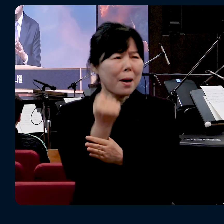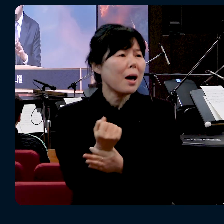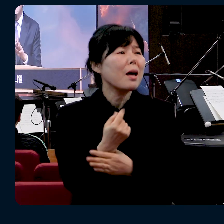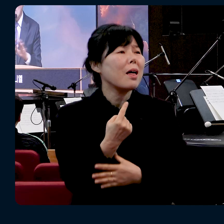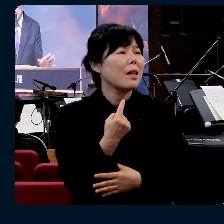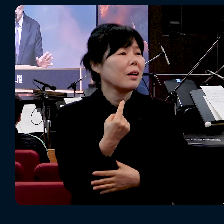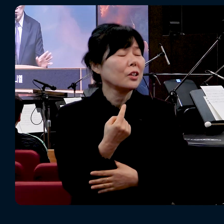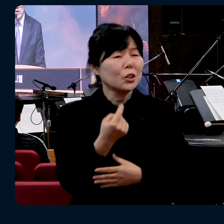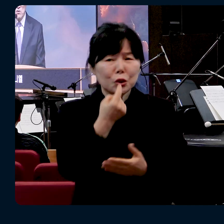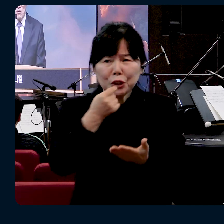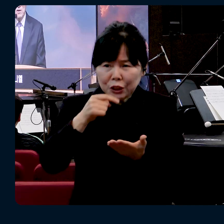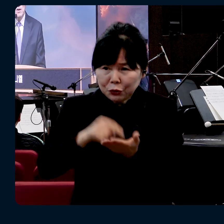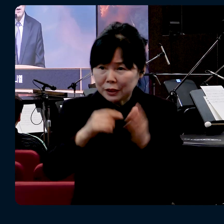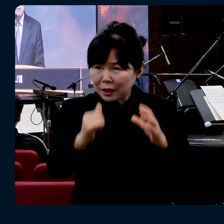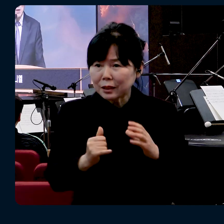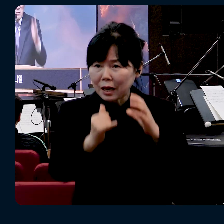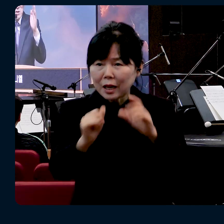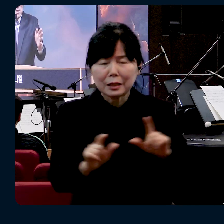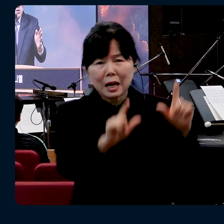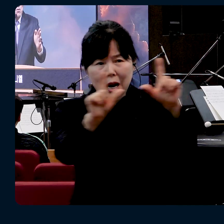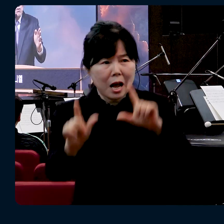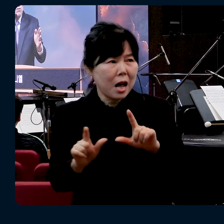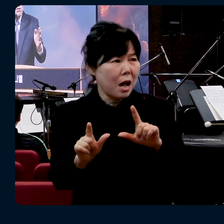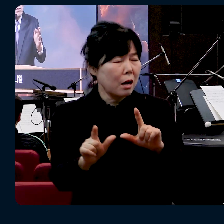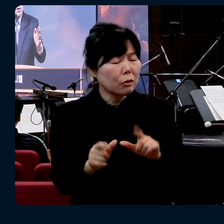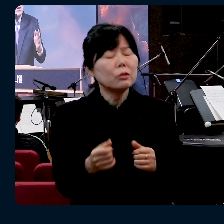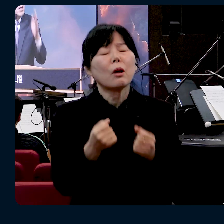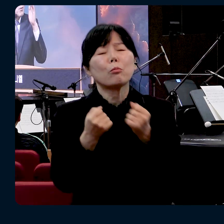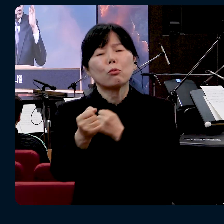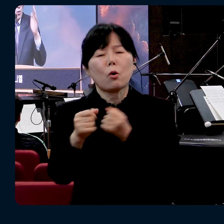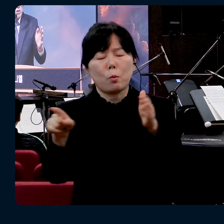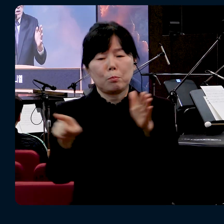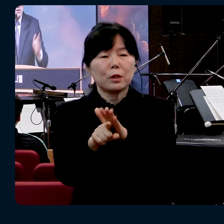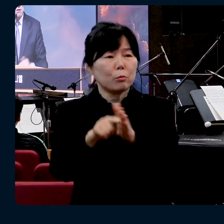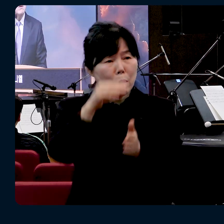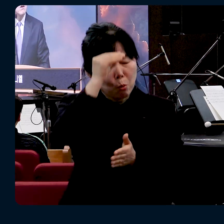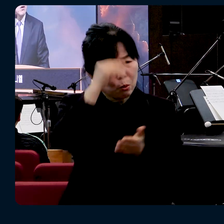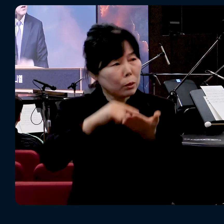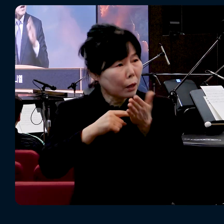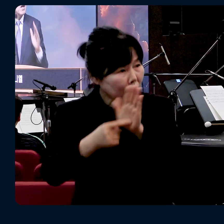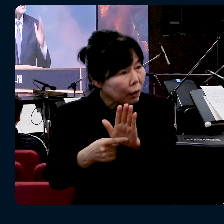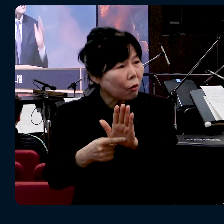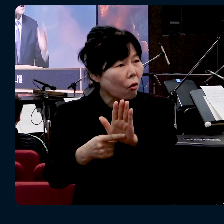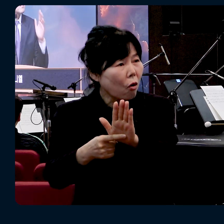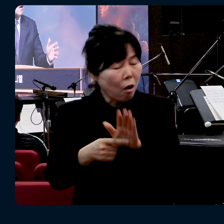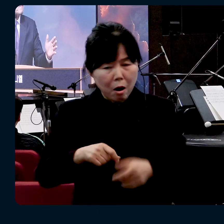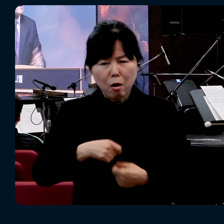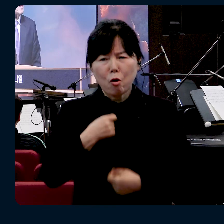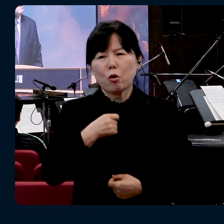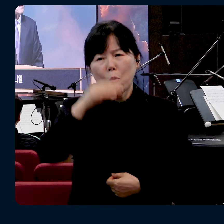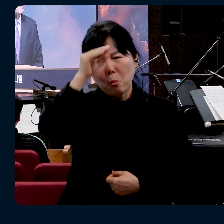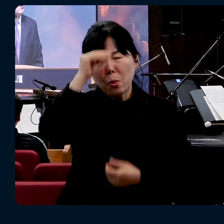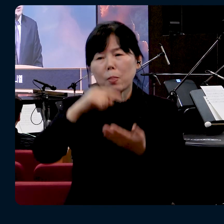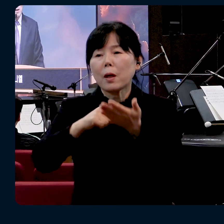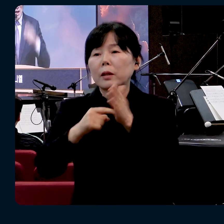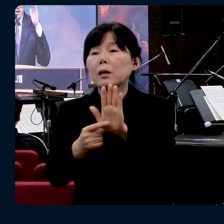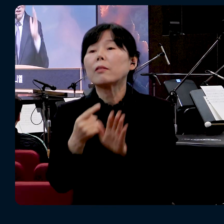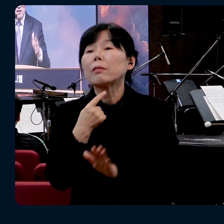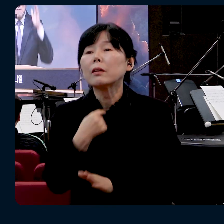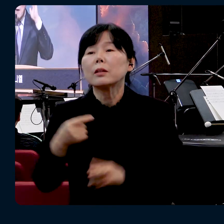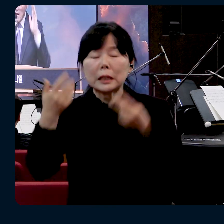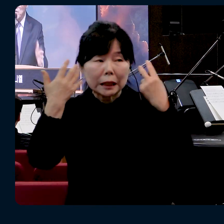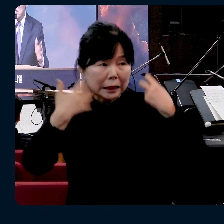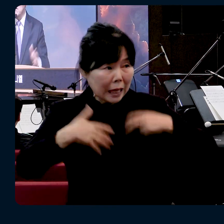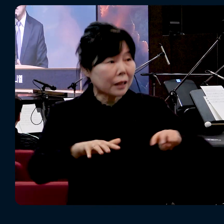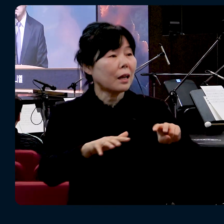아주 어려운 삶의 환경 속에서 믿음을 지키고 의의 본을 보이면서 그렇게 살아간 신앙의 사람, 여기에